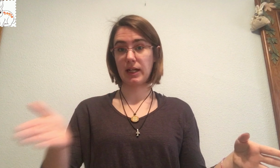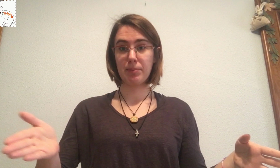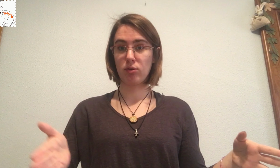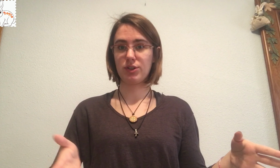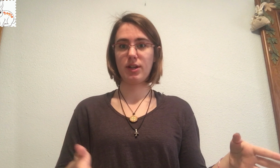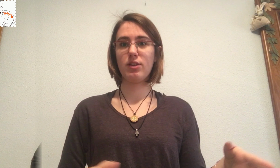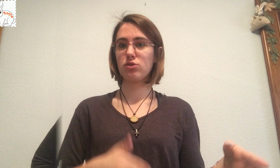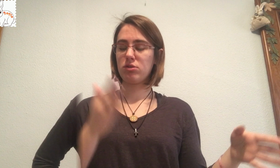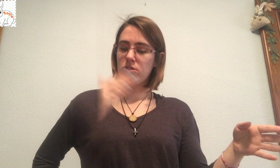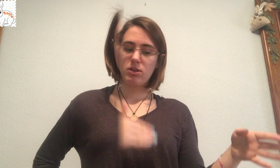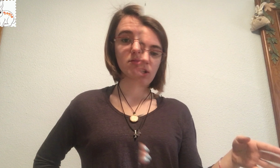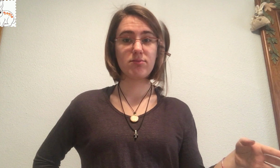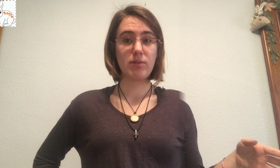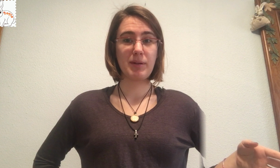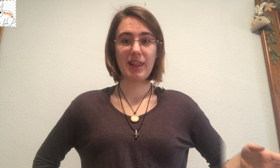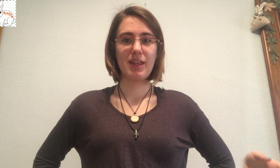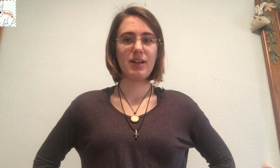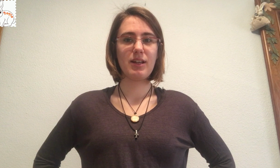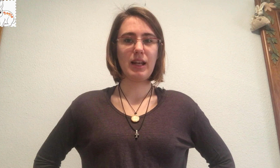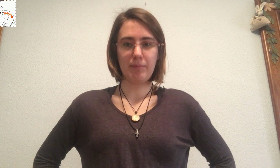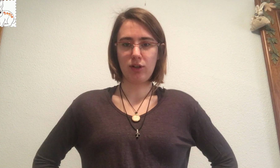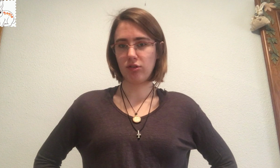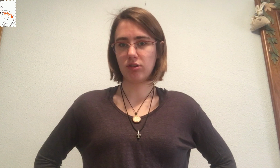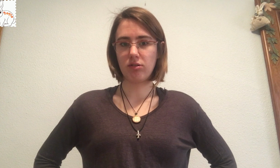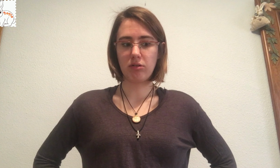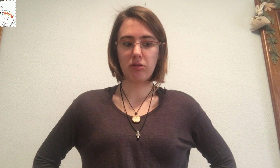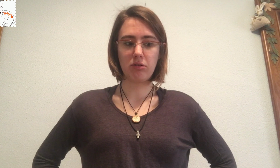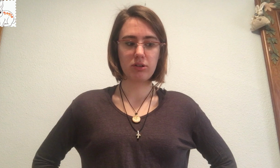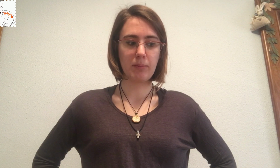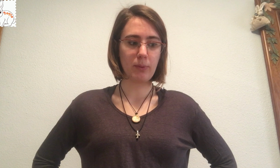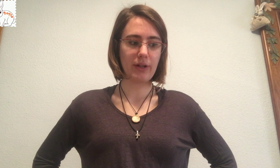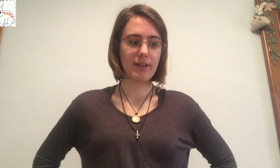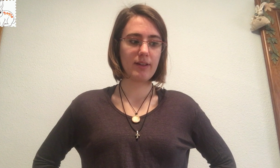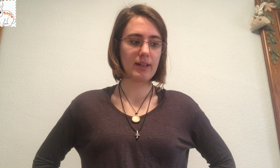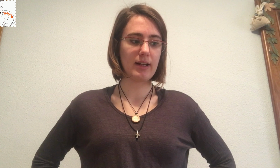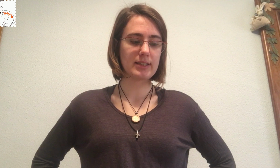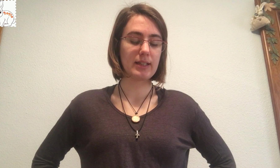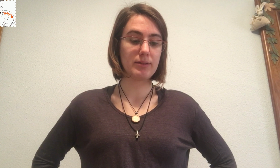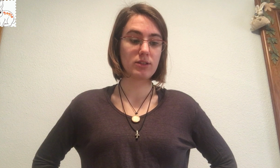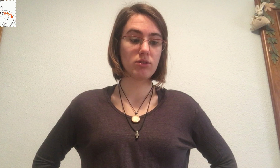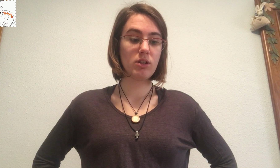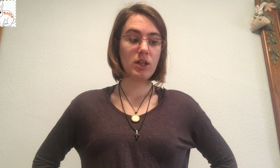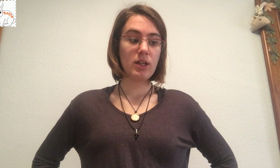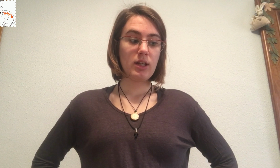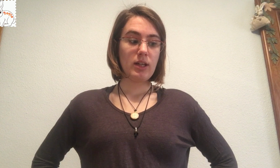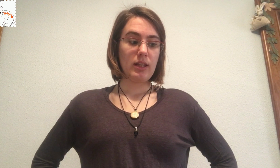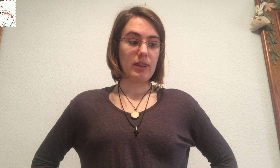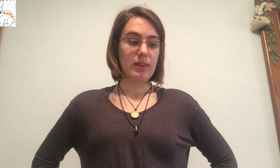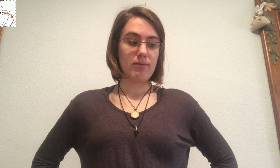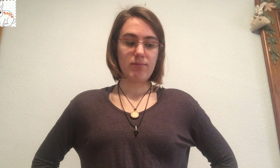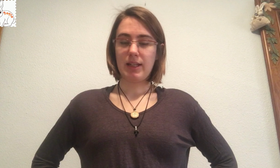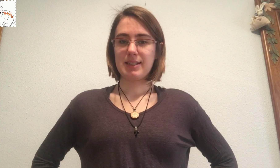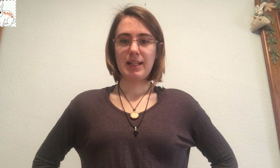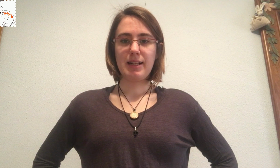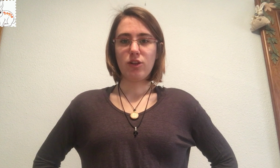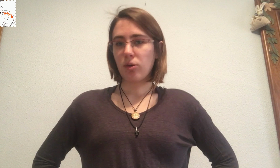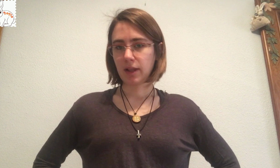tres capítulos seguidos Me parece La mejor Temporada De las que he visto Es el doble